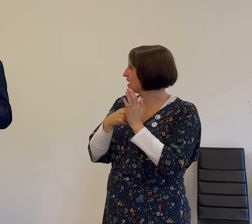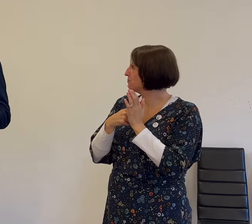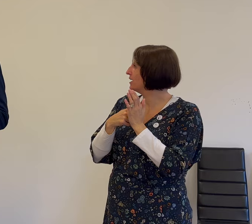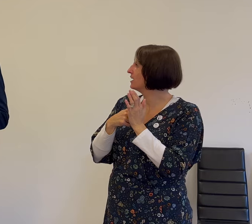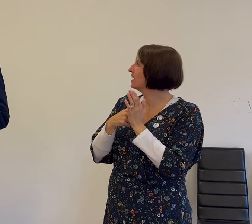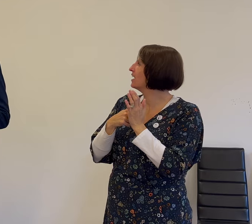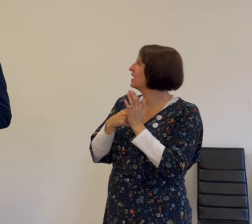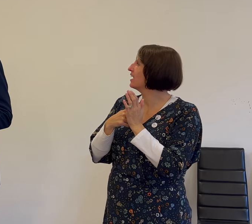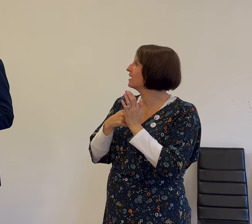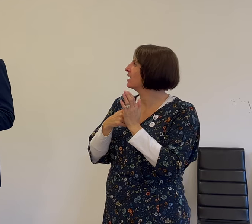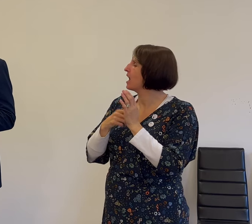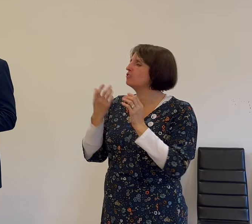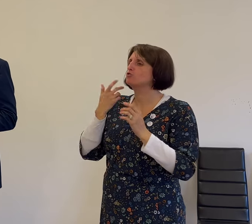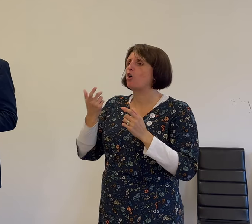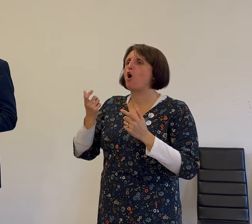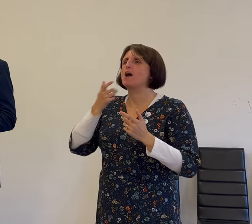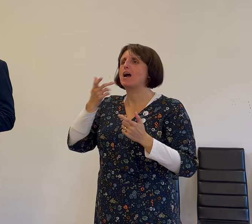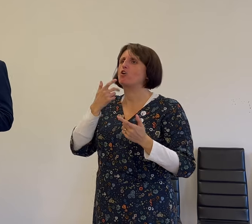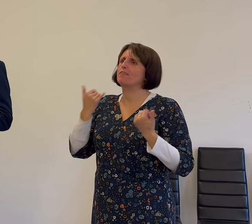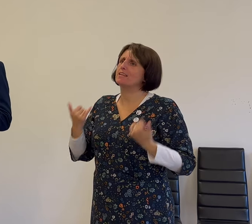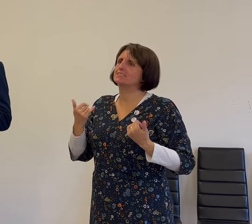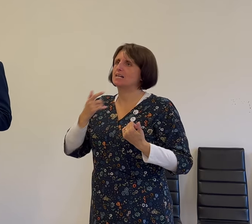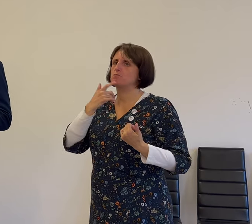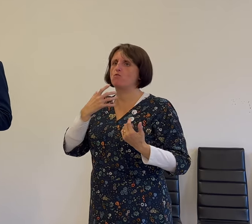možná nazvali brnění, jenomže tam je napsáno